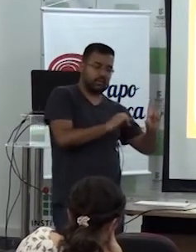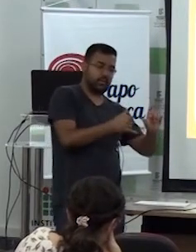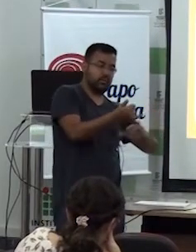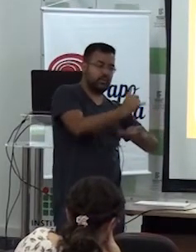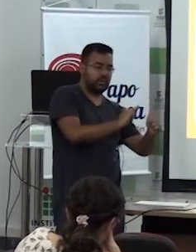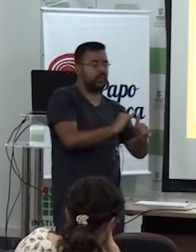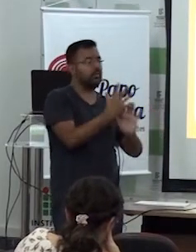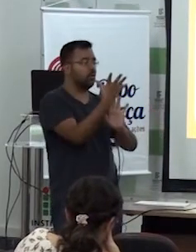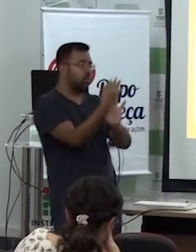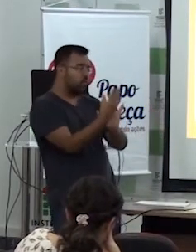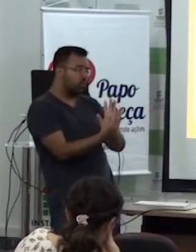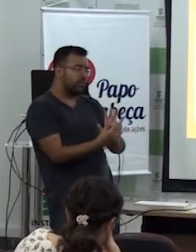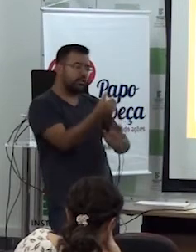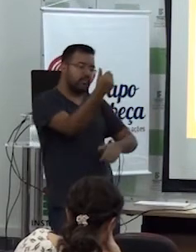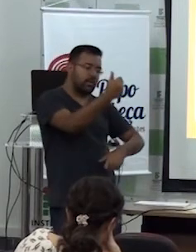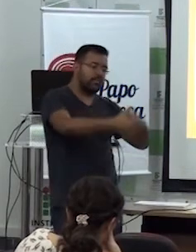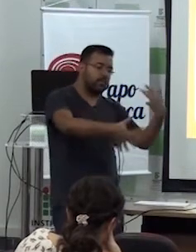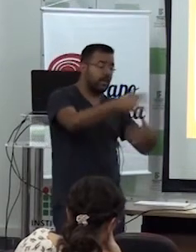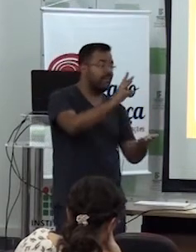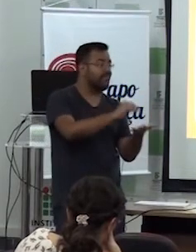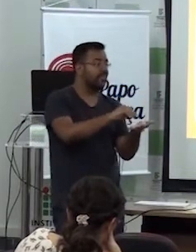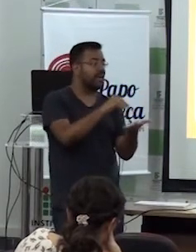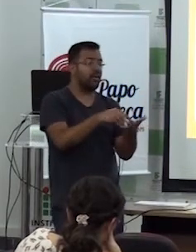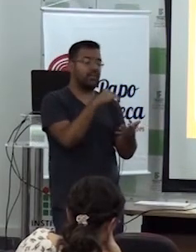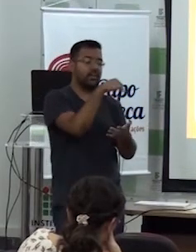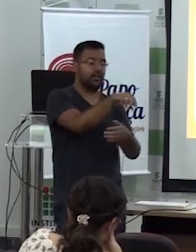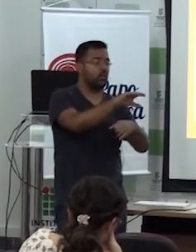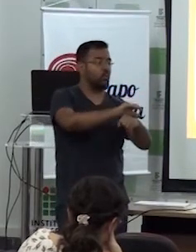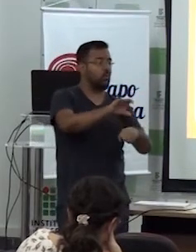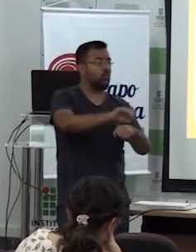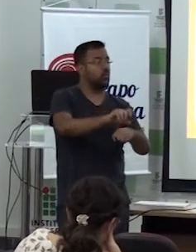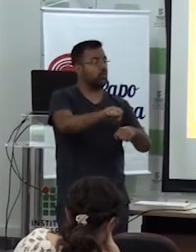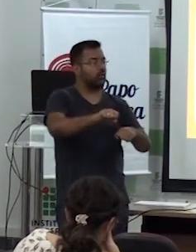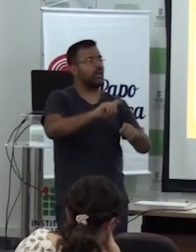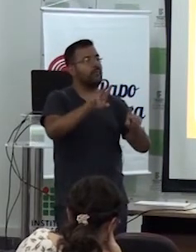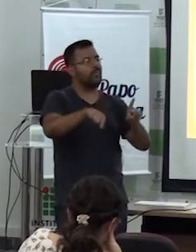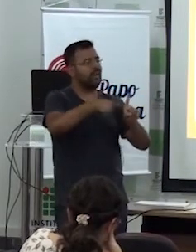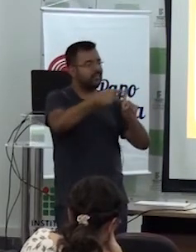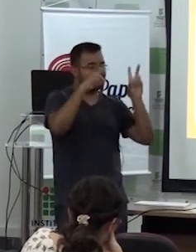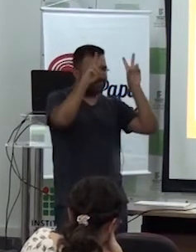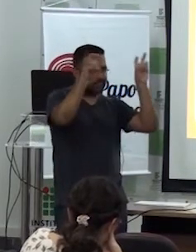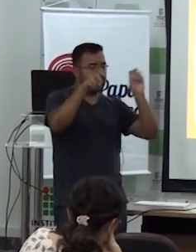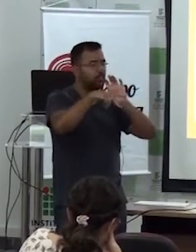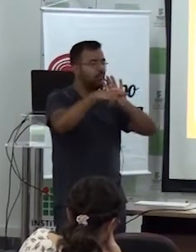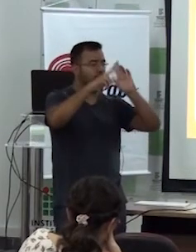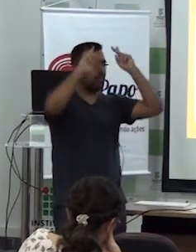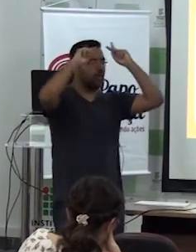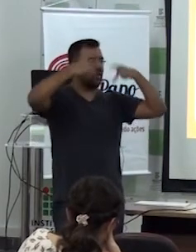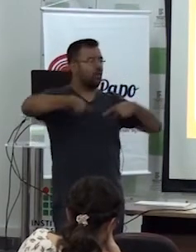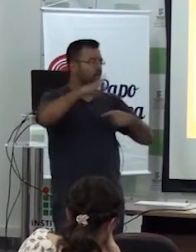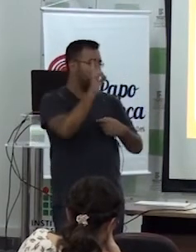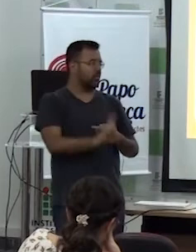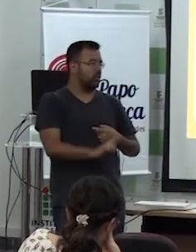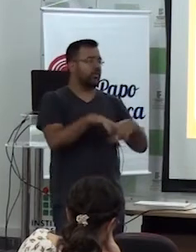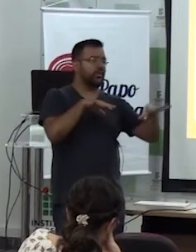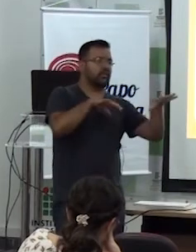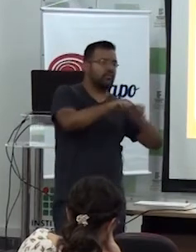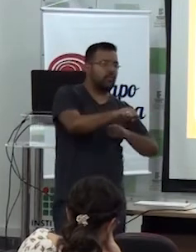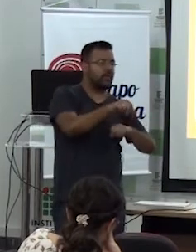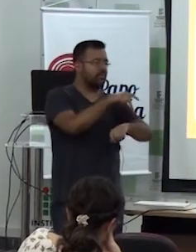então tem 50 mil disciplinas de química e tem muito pouco da